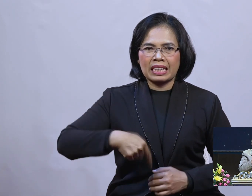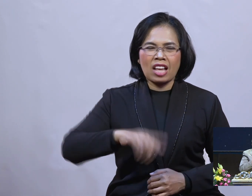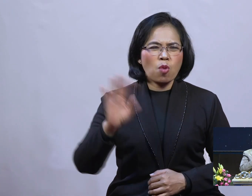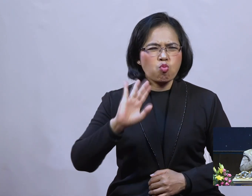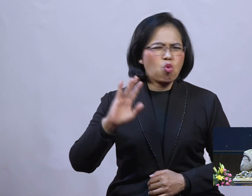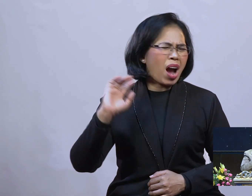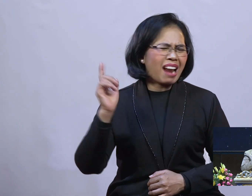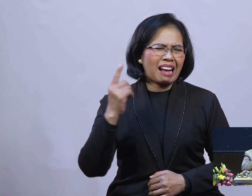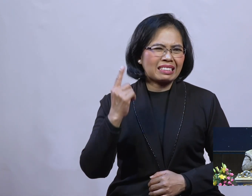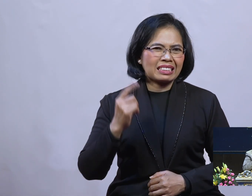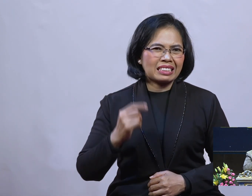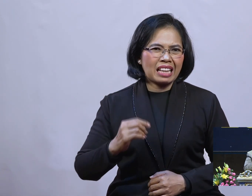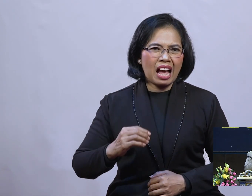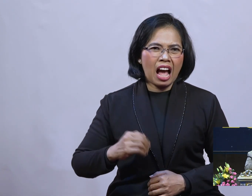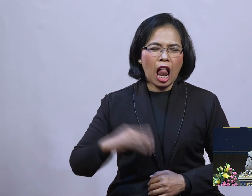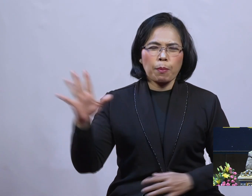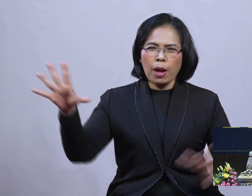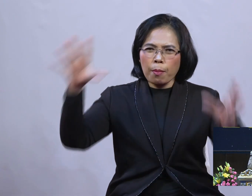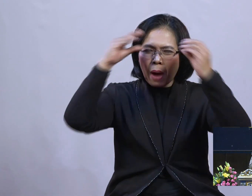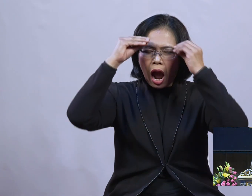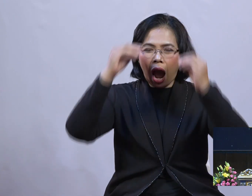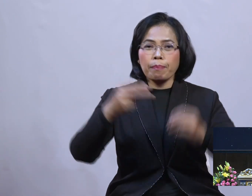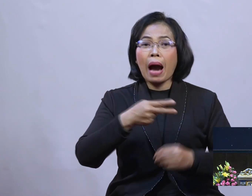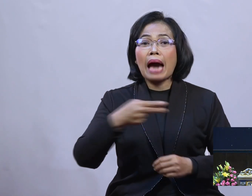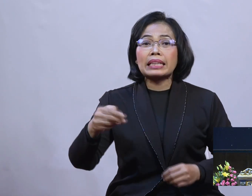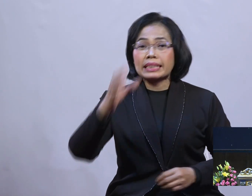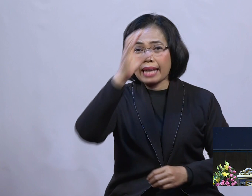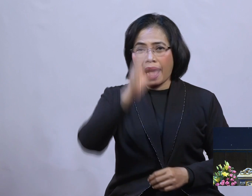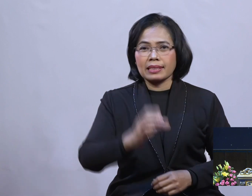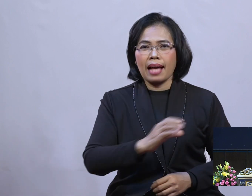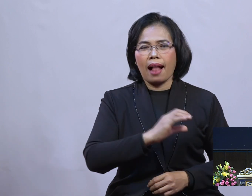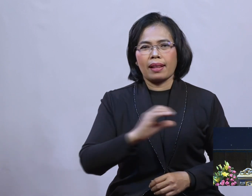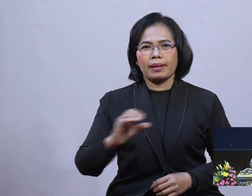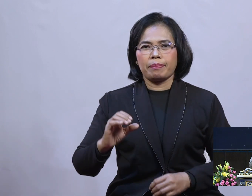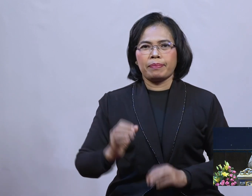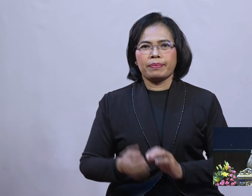bukan hanya lebih paham tentang artinya salib